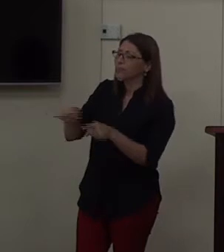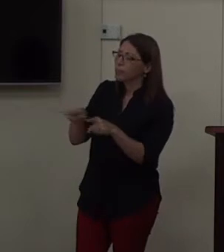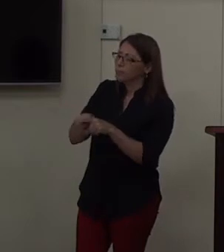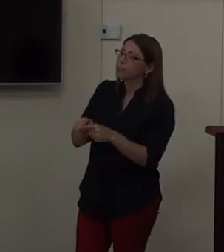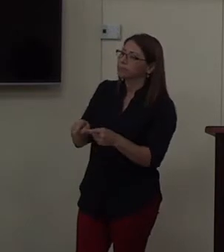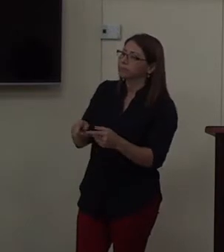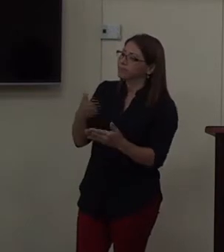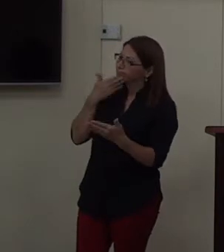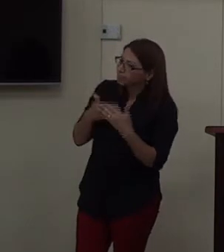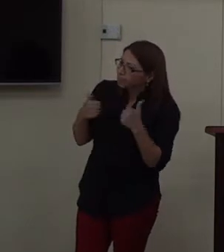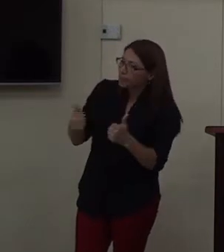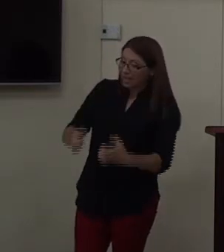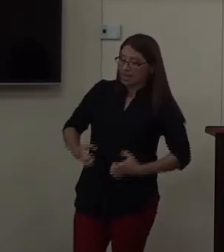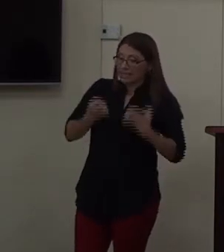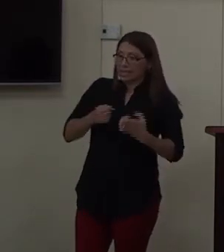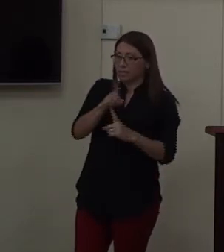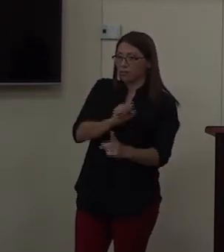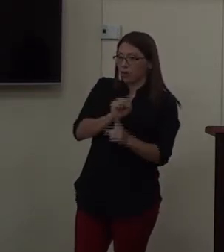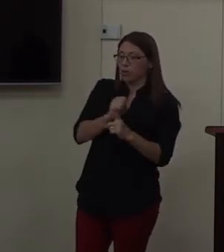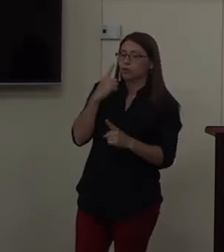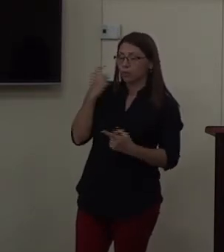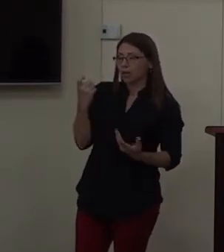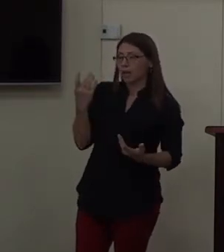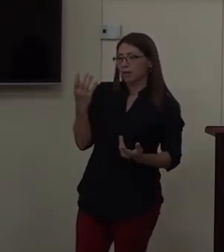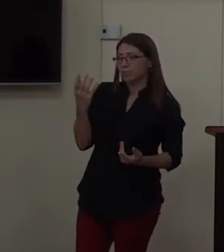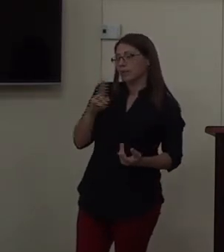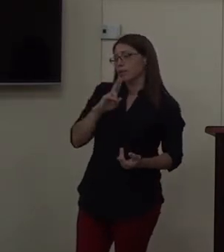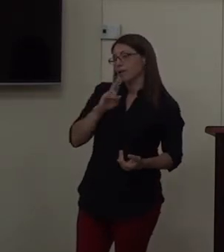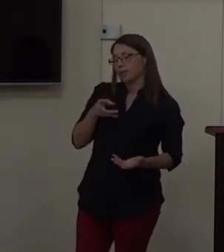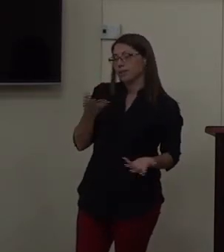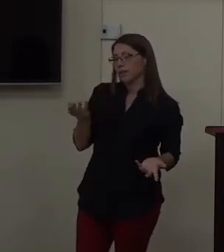saludable que existan esos fenómenos, porque efectivamente no son esas